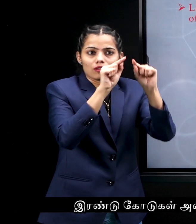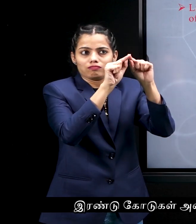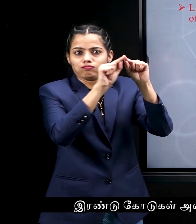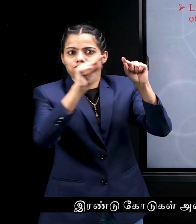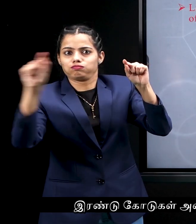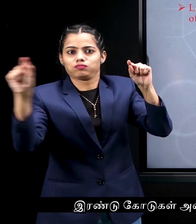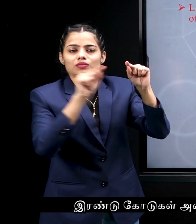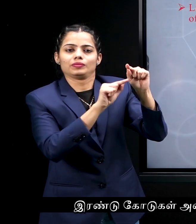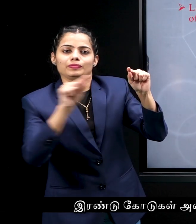மூலம் உருவாகுகின்றன.